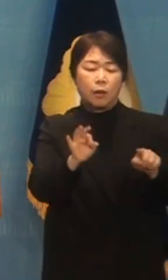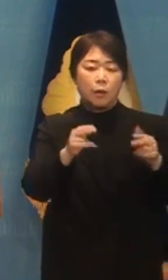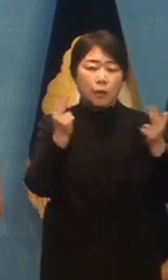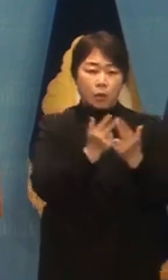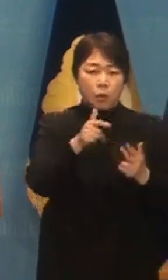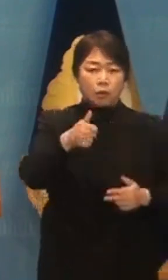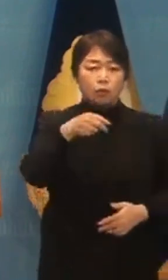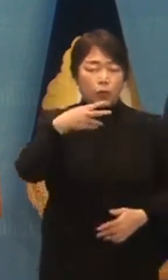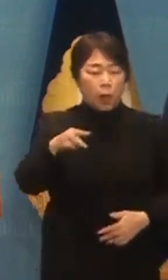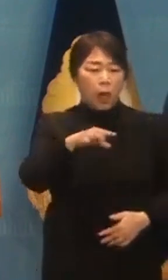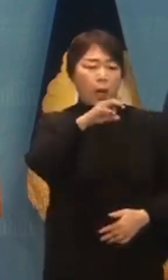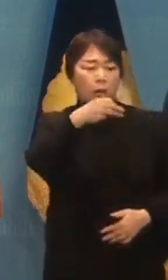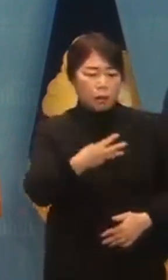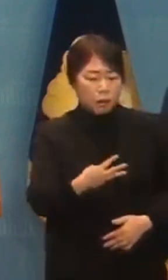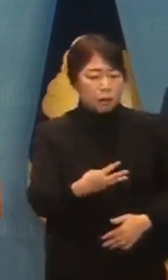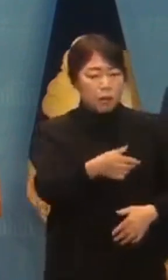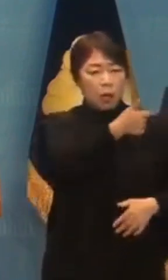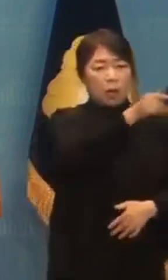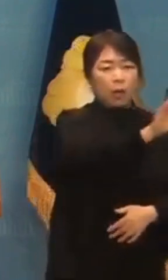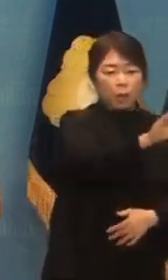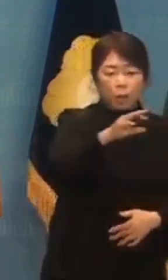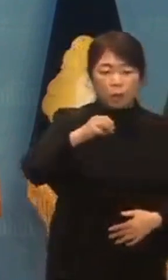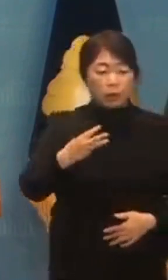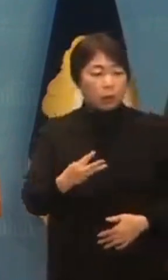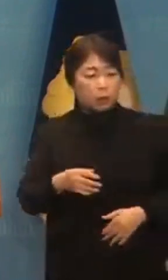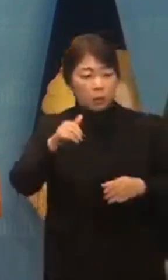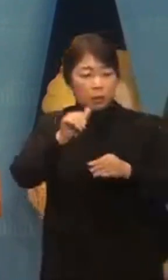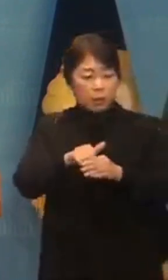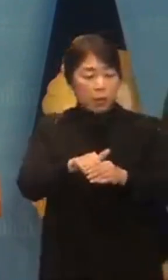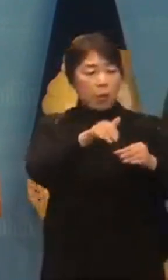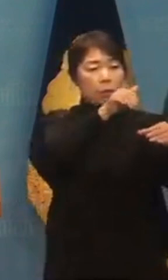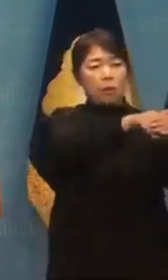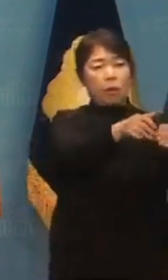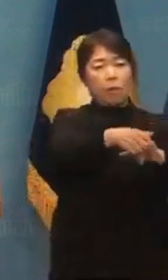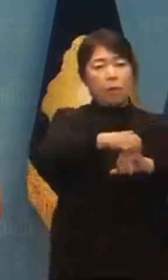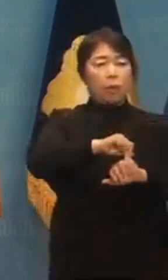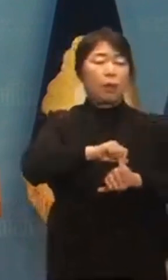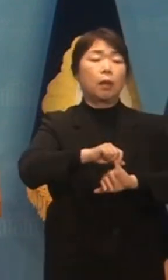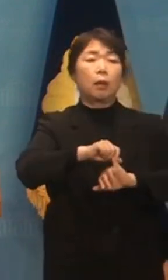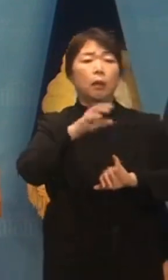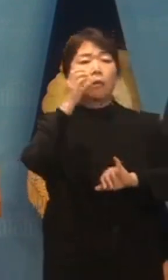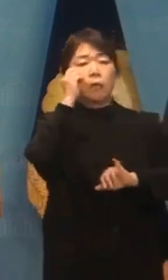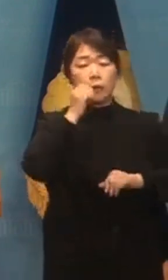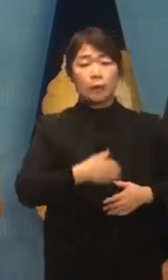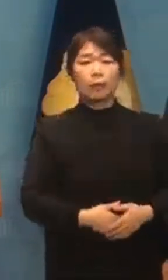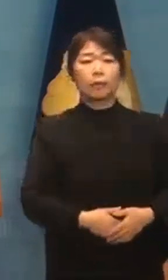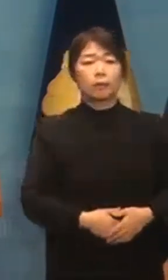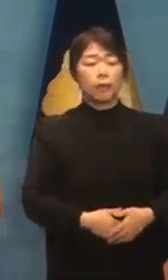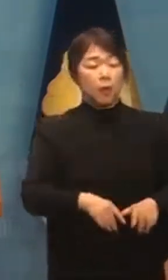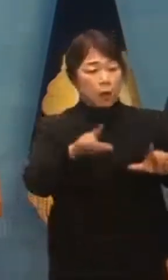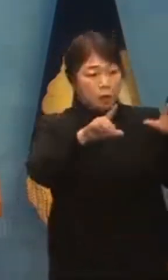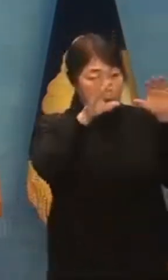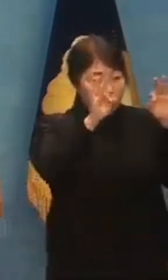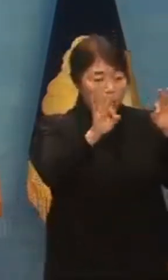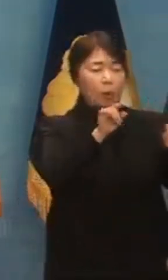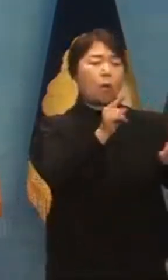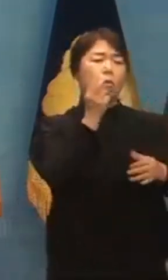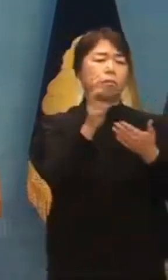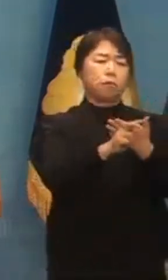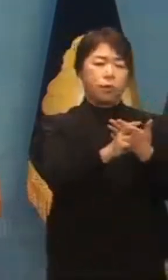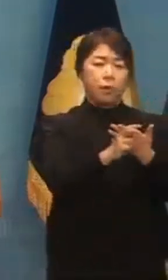곡성, 구례을이라는 비정상적 형태의 선거구로 존재해왔습니다. 그 자체로